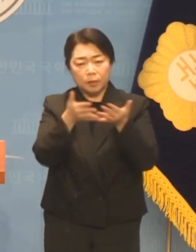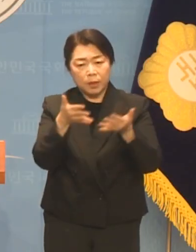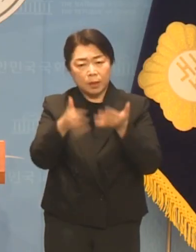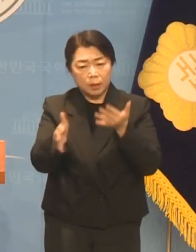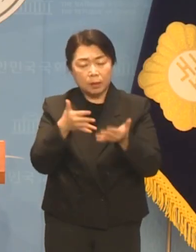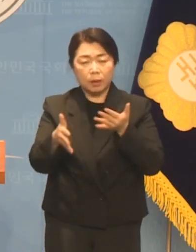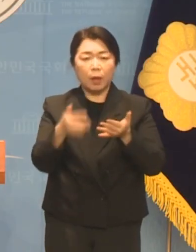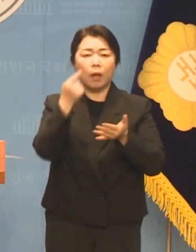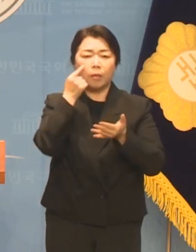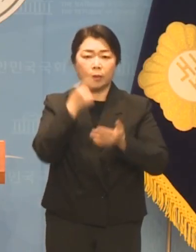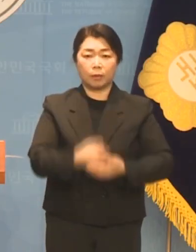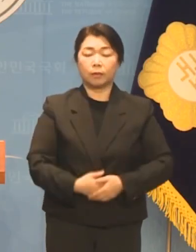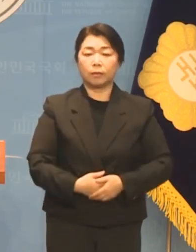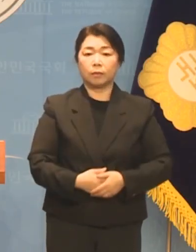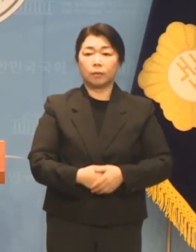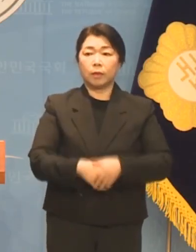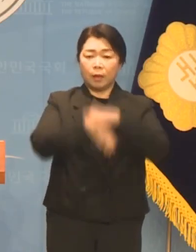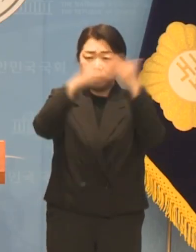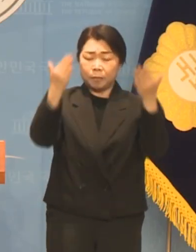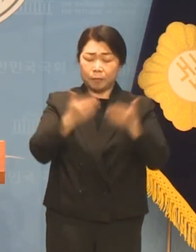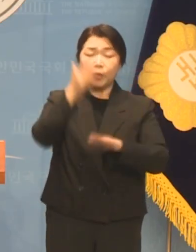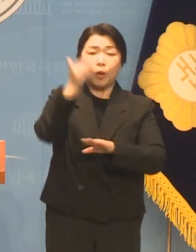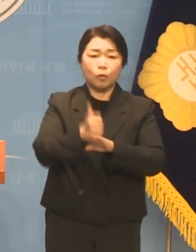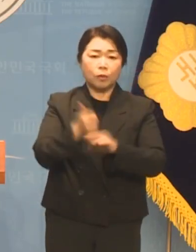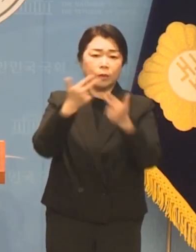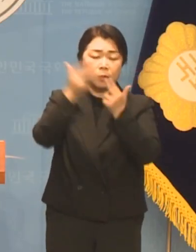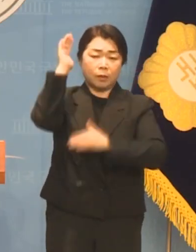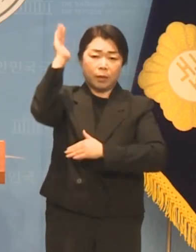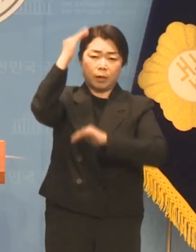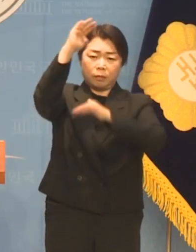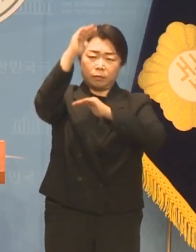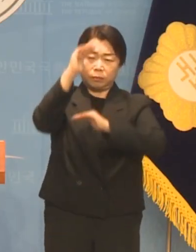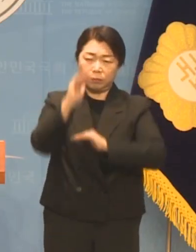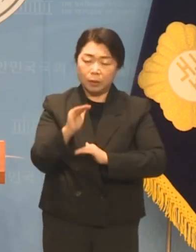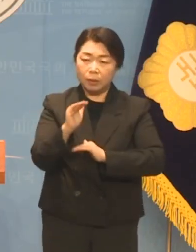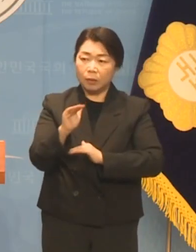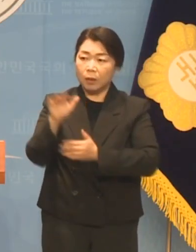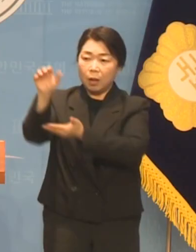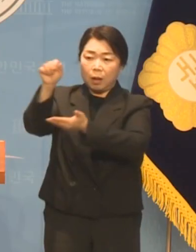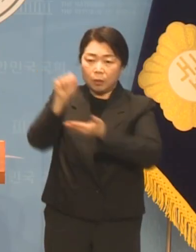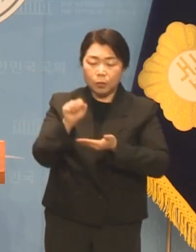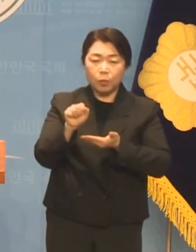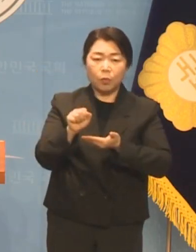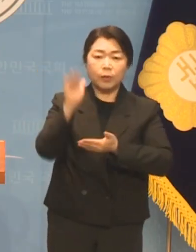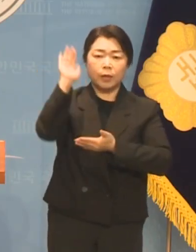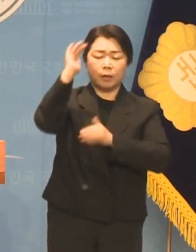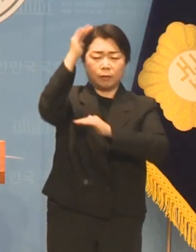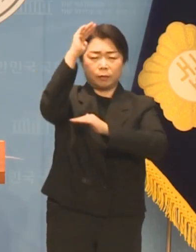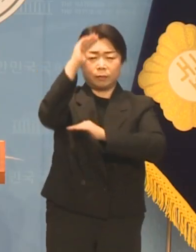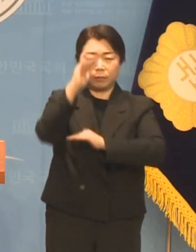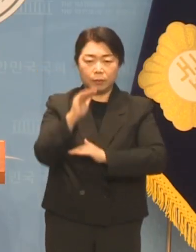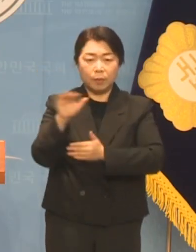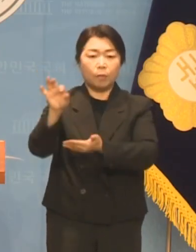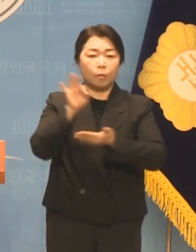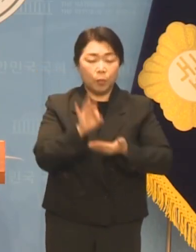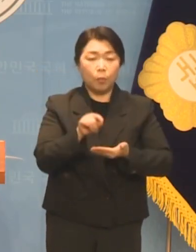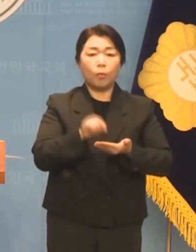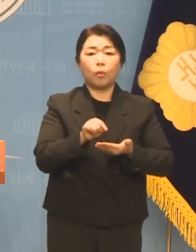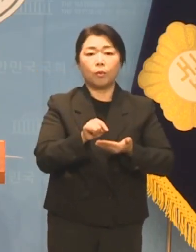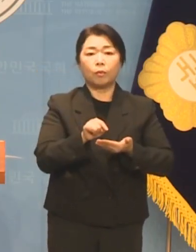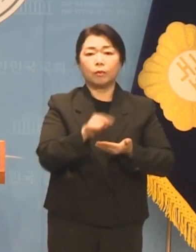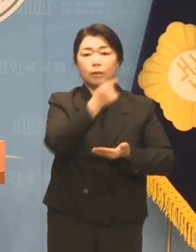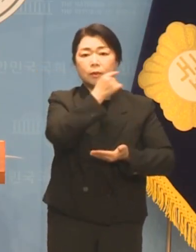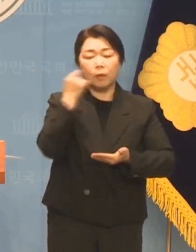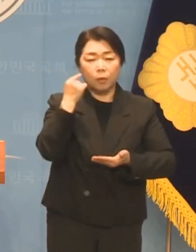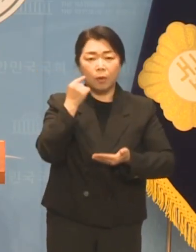기반해 종합적으로 판단했고 사실 인정 또한 정확하게 했습니다.